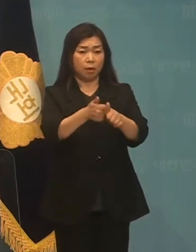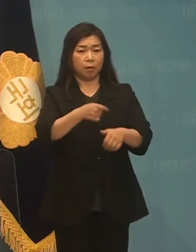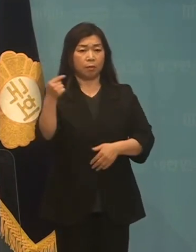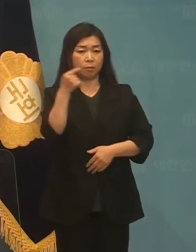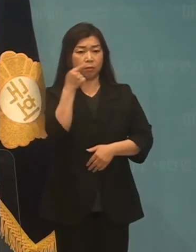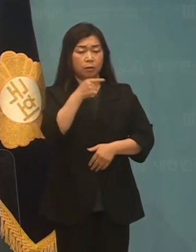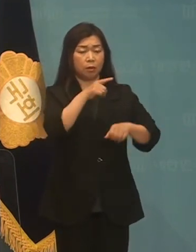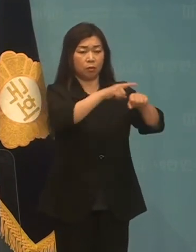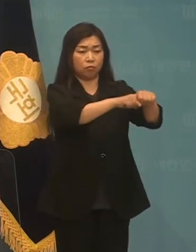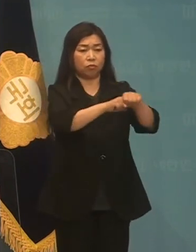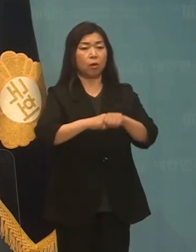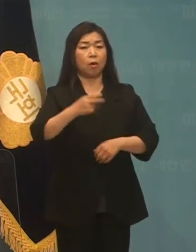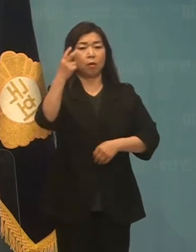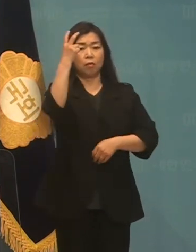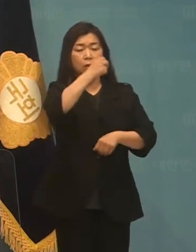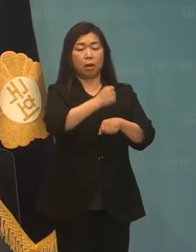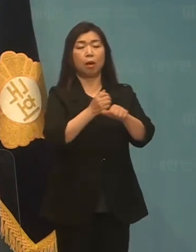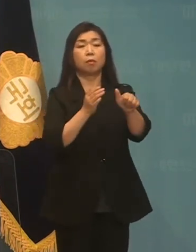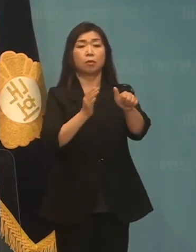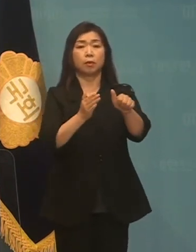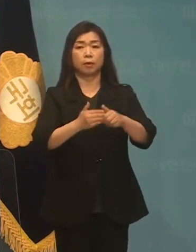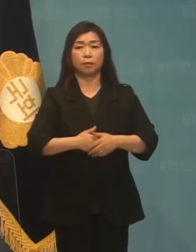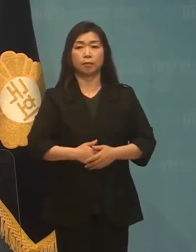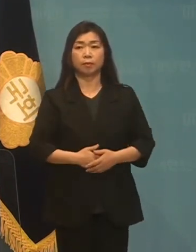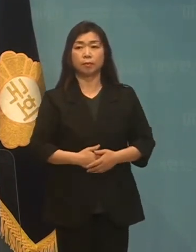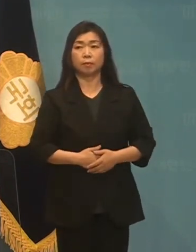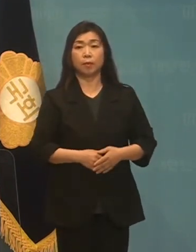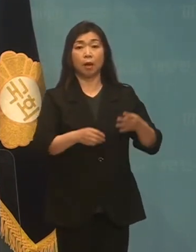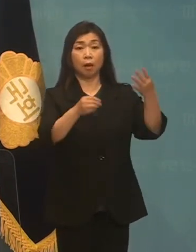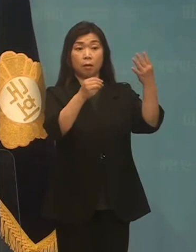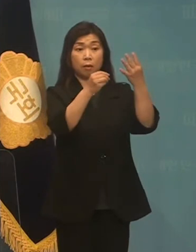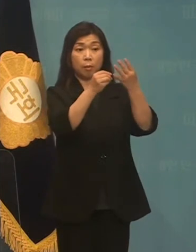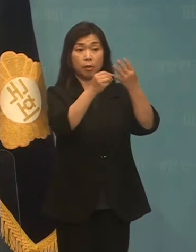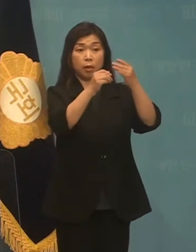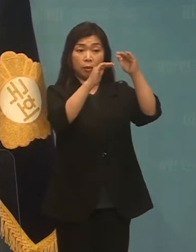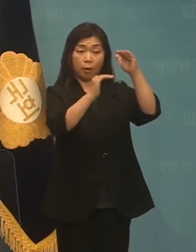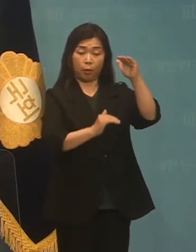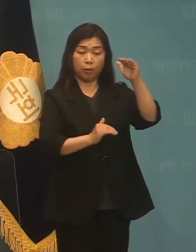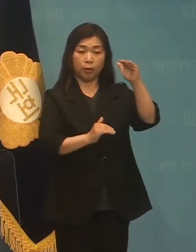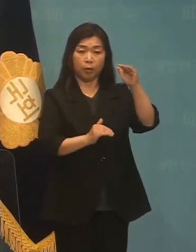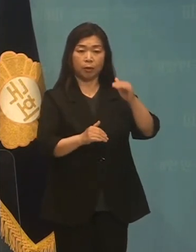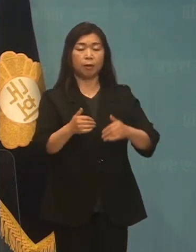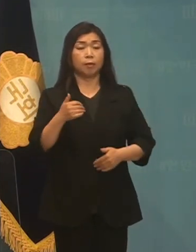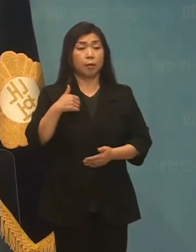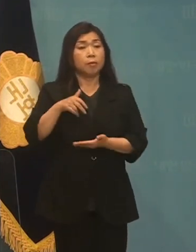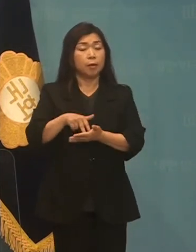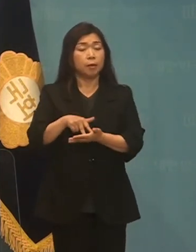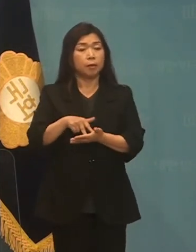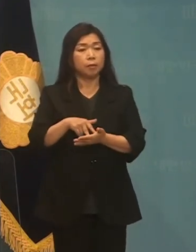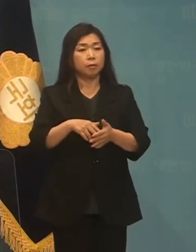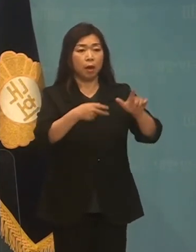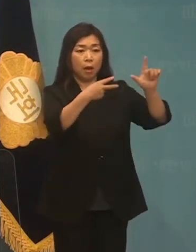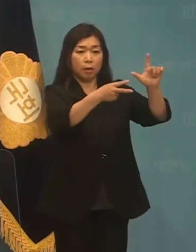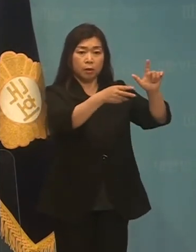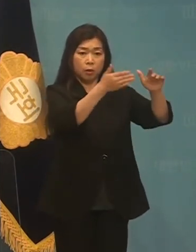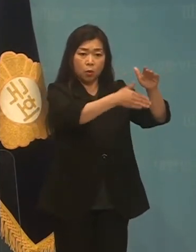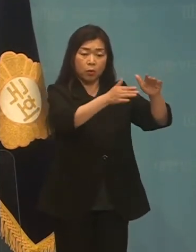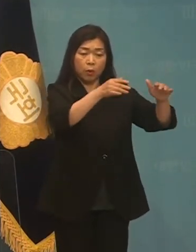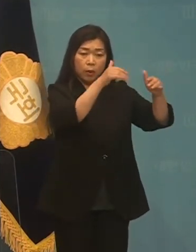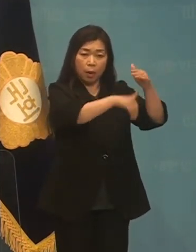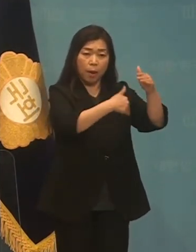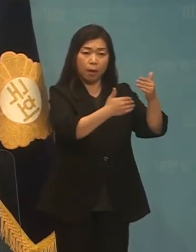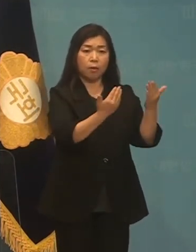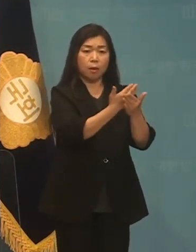구속 수사해 주시기 바랍니다. 네 번째, 본 의원은 LH의